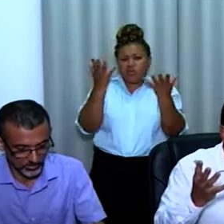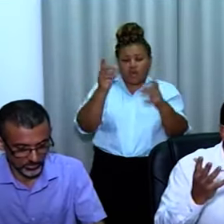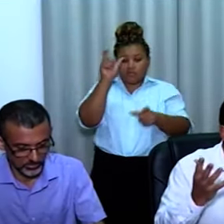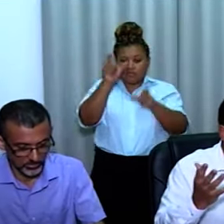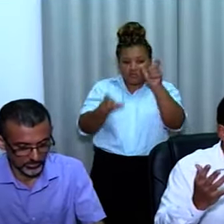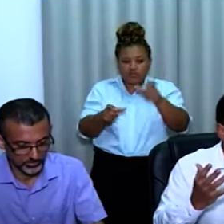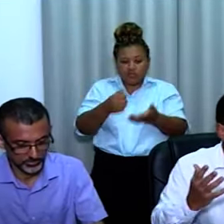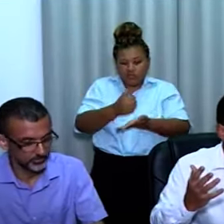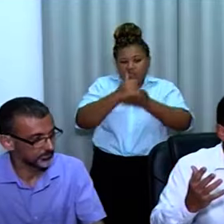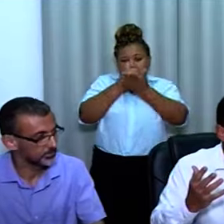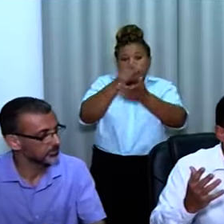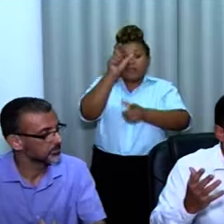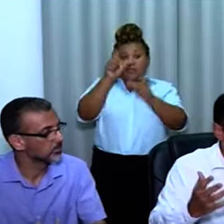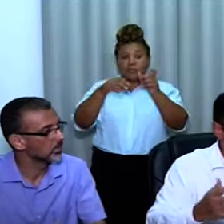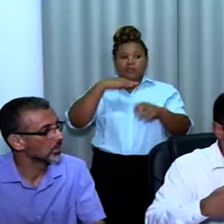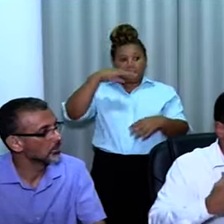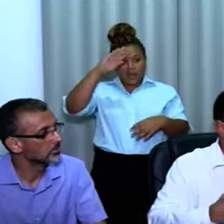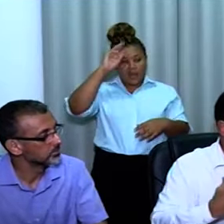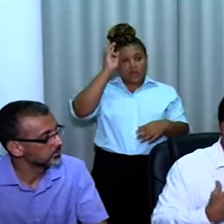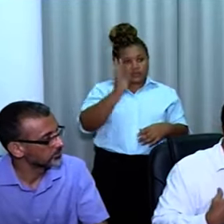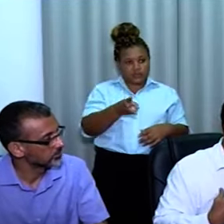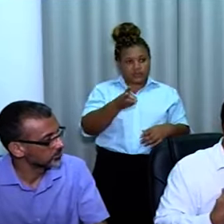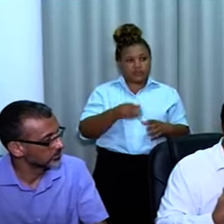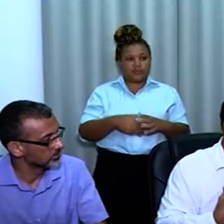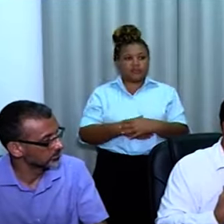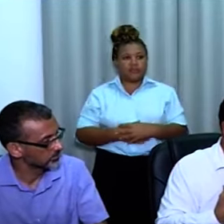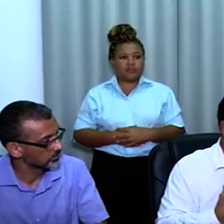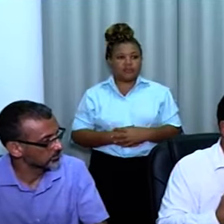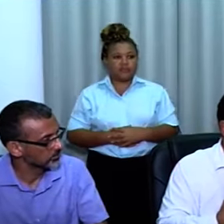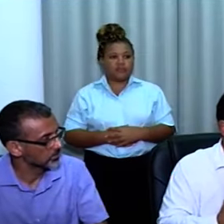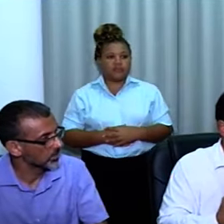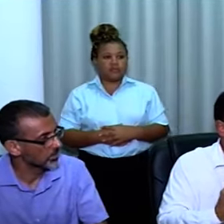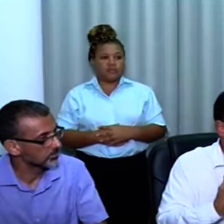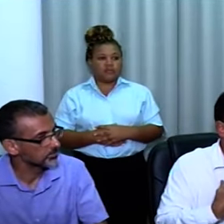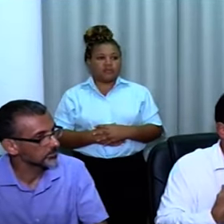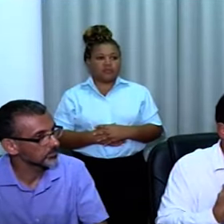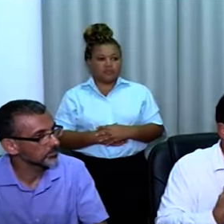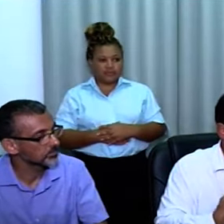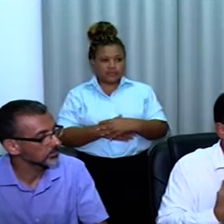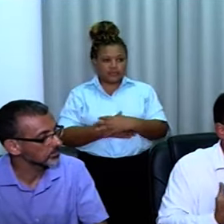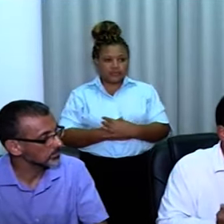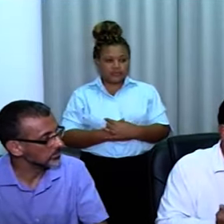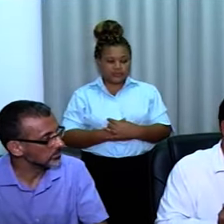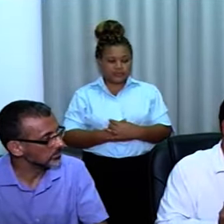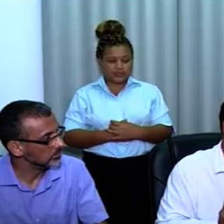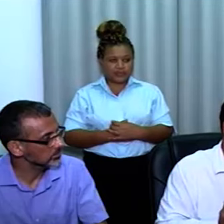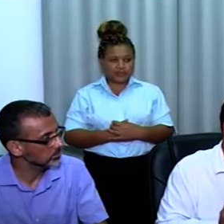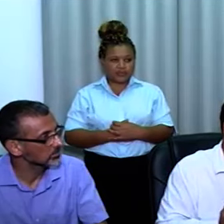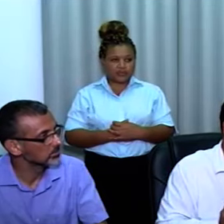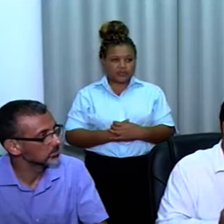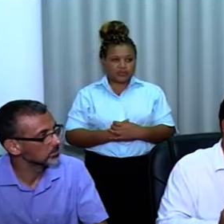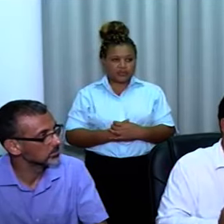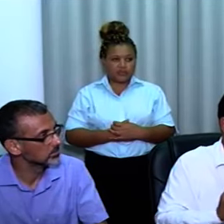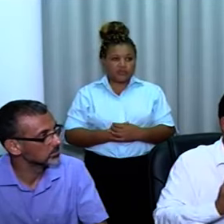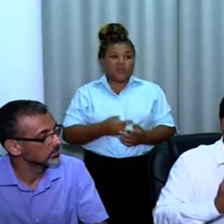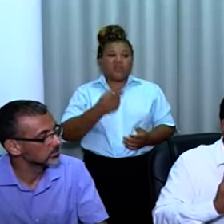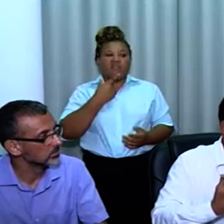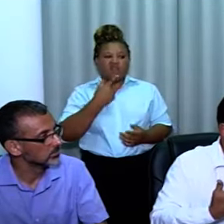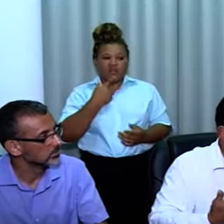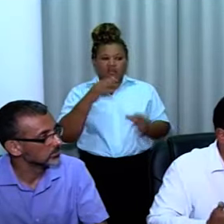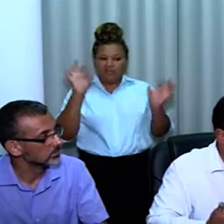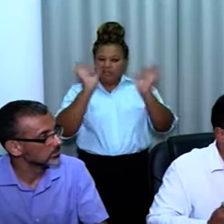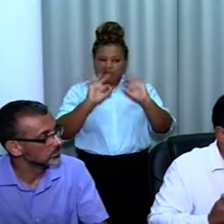dans l'air. Si présent ou comme individu, ou comme un certain respiratoire, restez dans la cour. Si vous avez